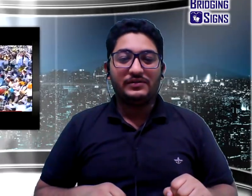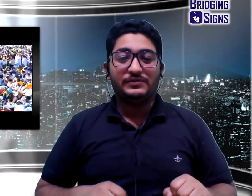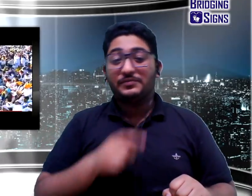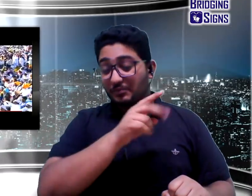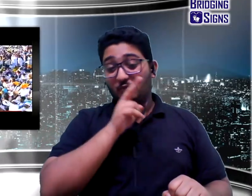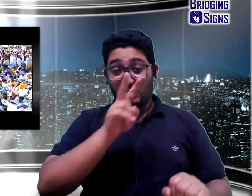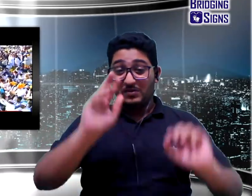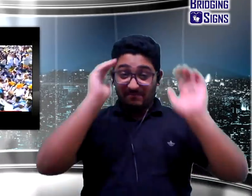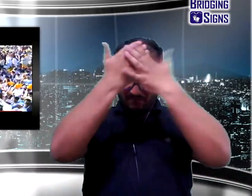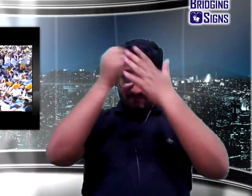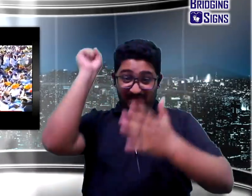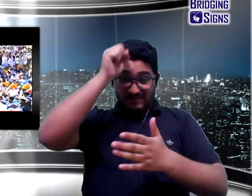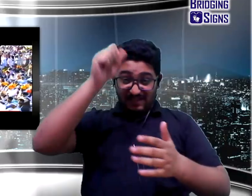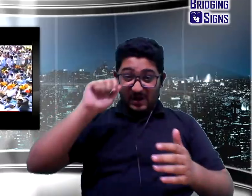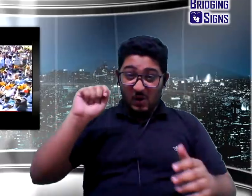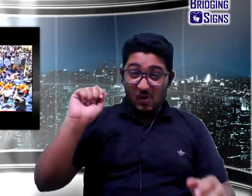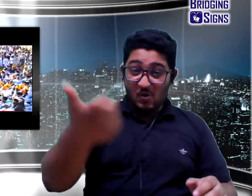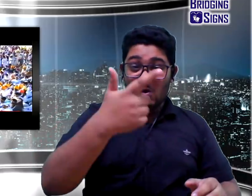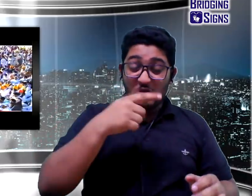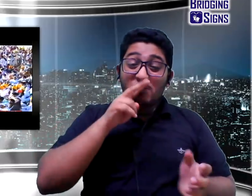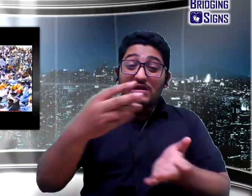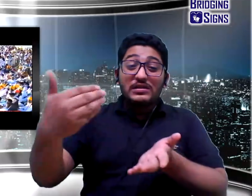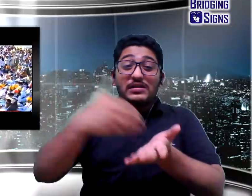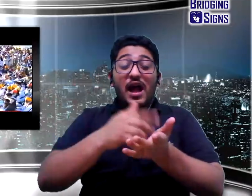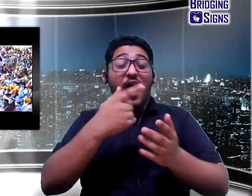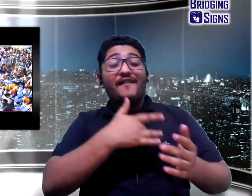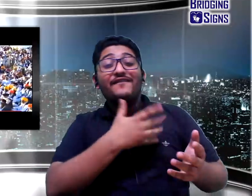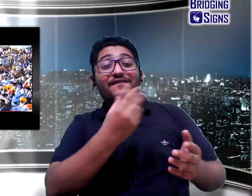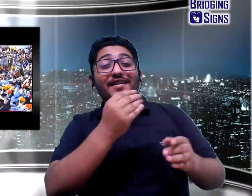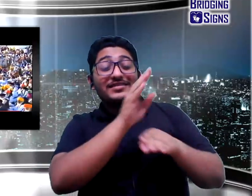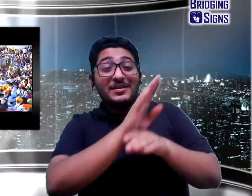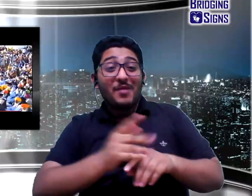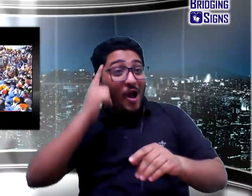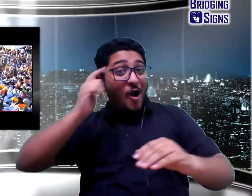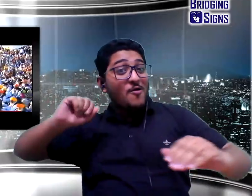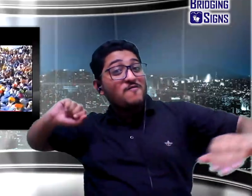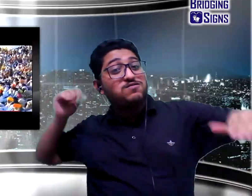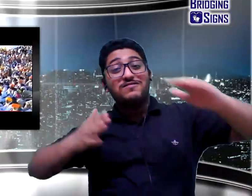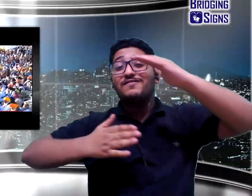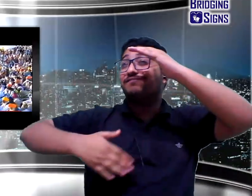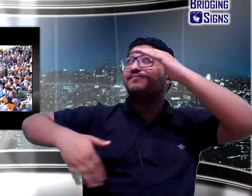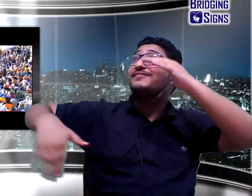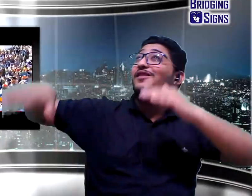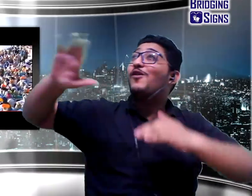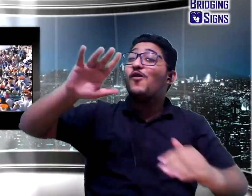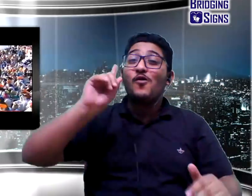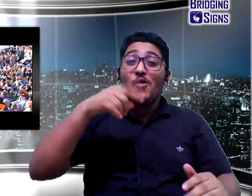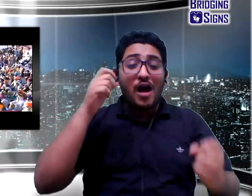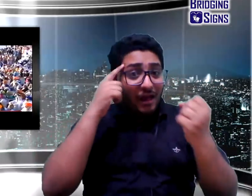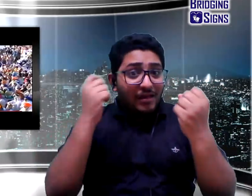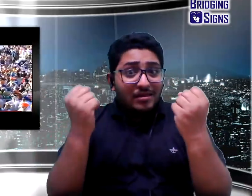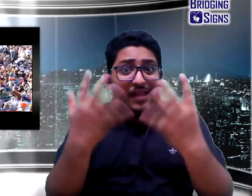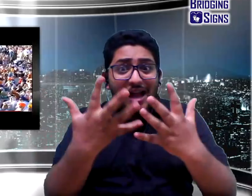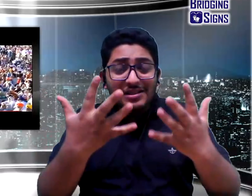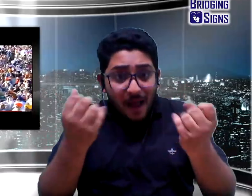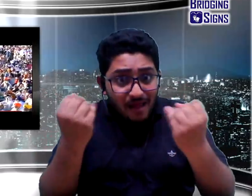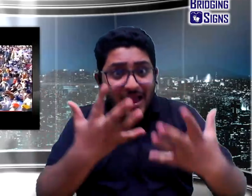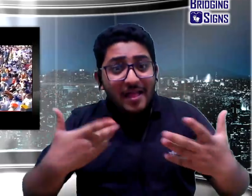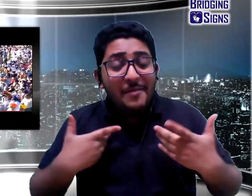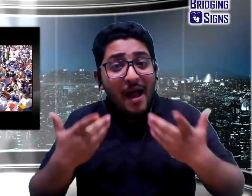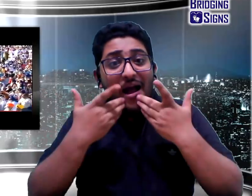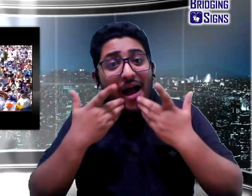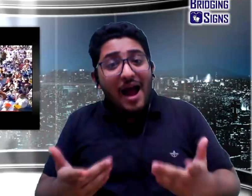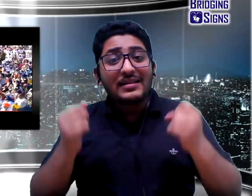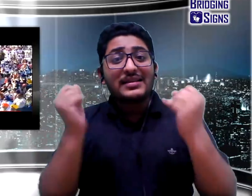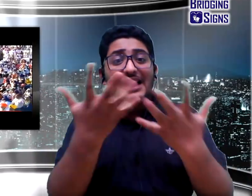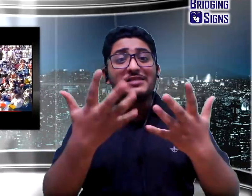ਤੁਸੀਂ ਸਿੱਖਾਂ ਦੀਆਂ ਤਮੰਨਾਵਾਂ ਨੂੰ ਖੰਭ ਲਾ ਕੇ ਸੱਤਵੇਂ ਆਸਮਾਨ ਤੇ ਲਾਤਾ। ਉਹ 10 ਮਹੀਨਿਆਂ 'ਚ ਹੁੰਦਾ ਕੀ ਹੈ? 10 ਮਹੀਨਿਆਂ ਦੇ